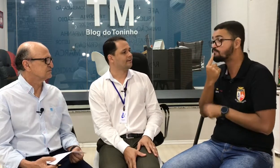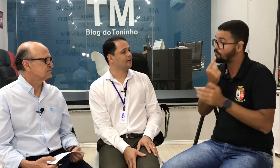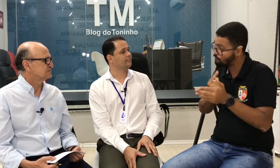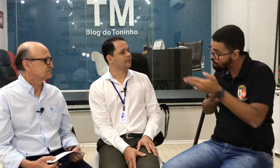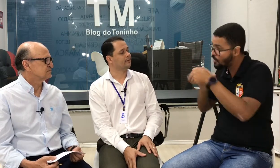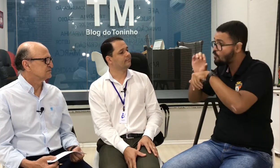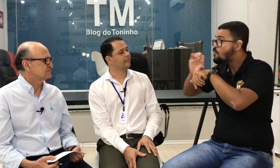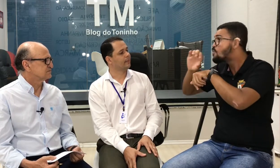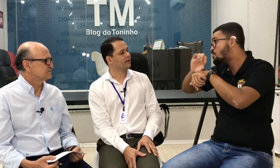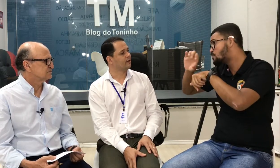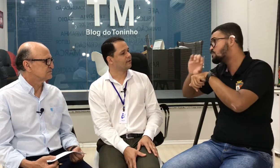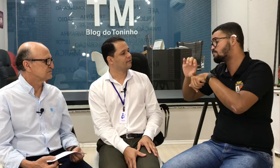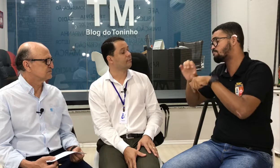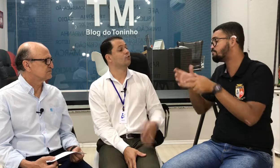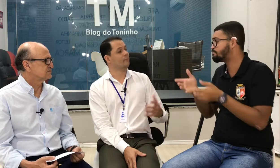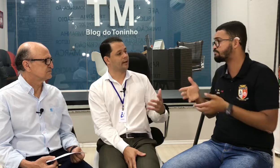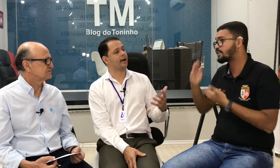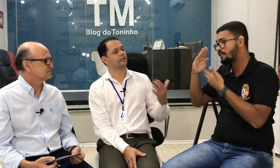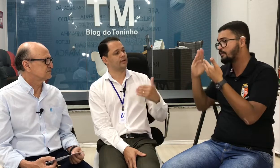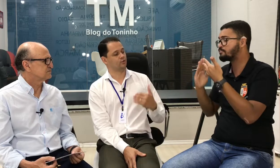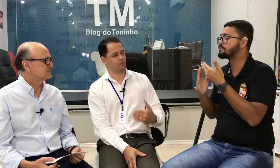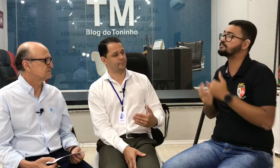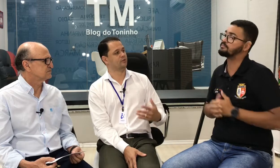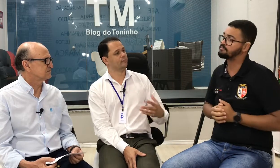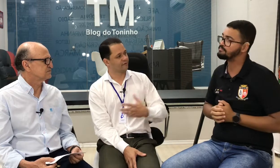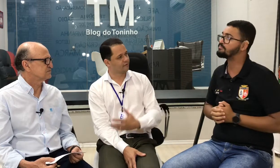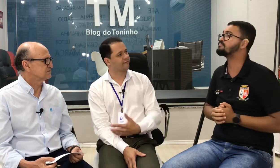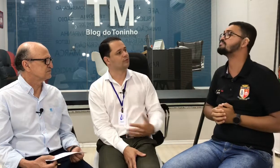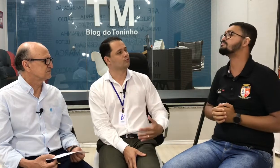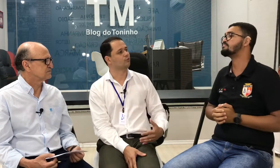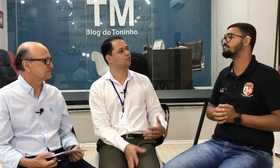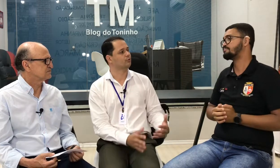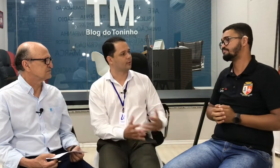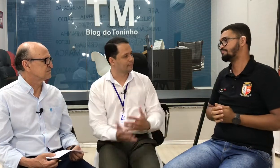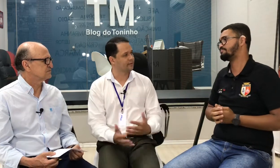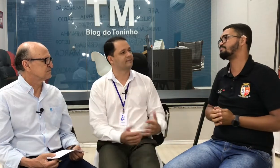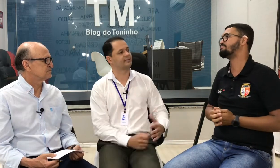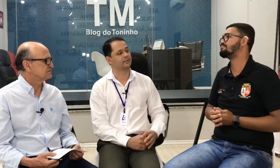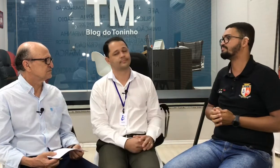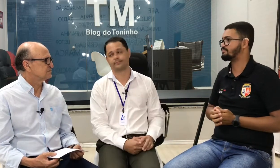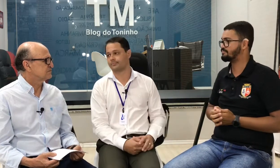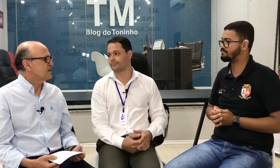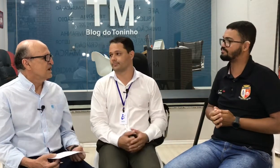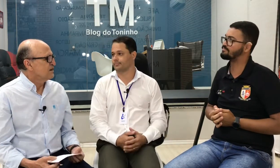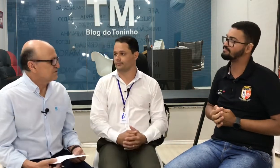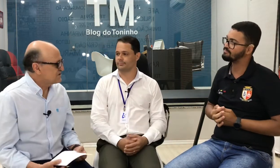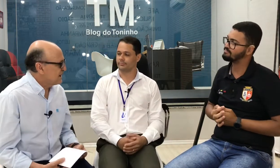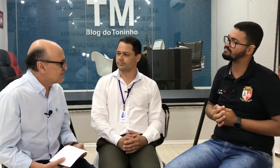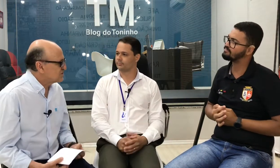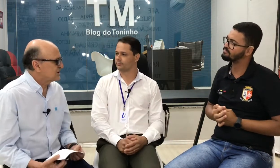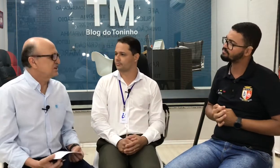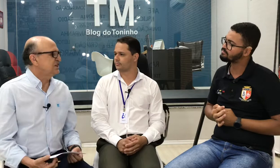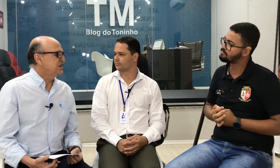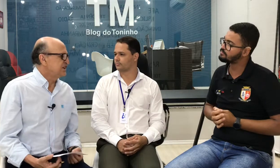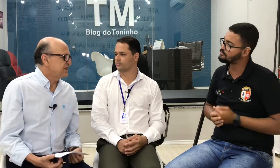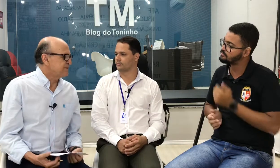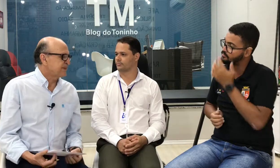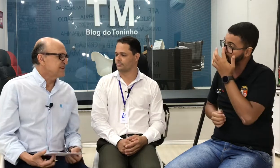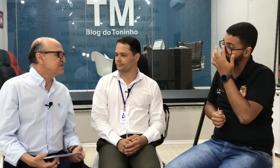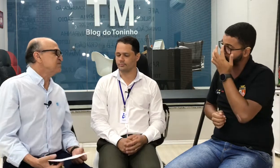sempre foi muito complicado. E aí os surdos pediam, por favor, faz um curso, aprenda a fazer. Você acha que esse mundo